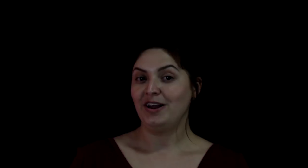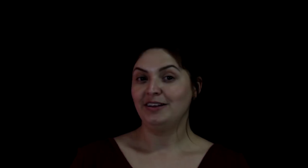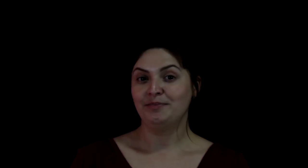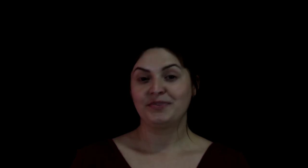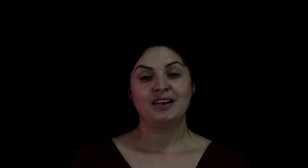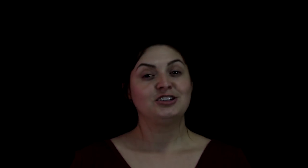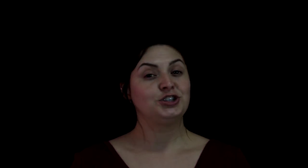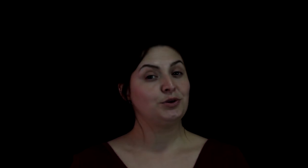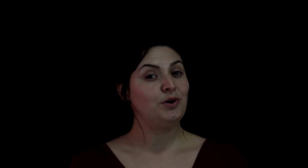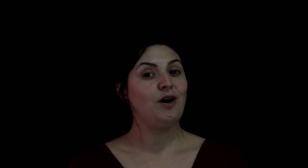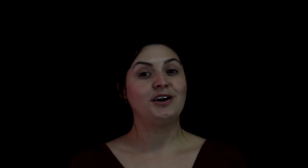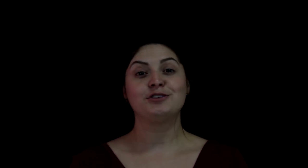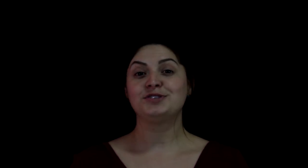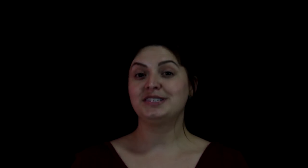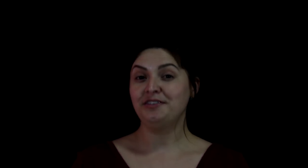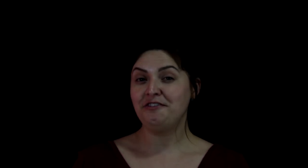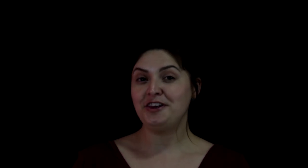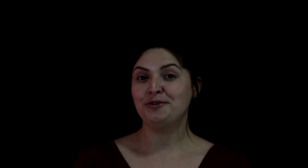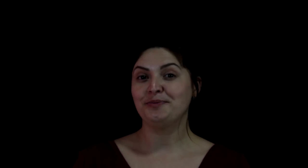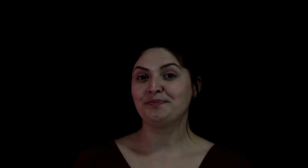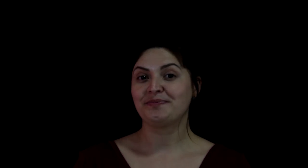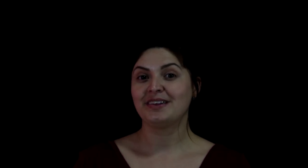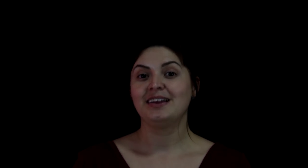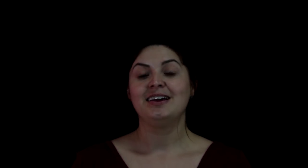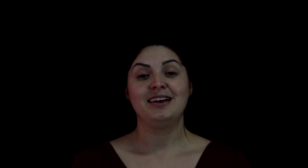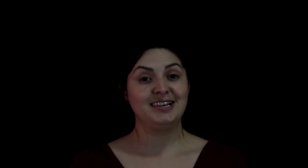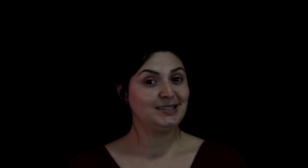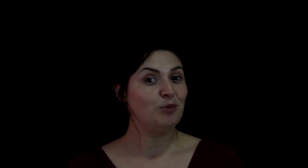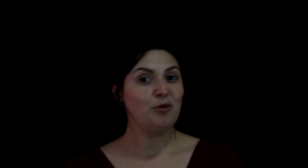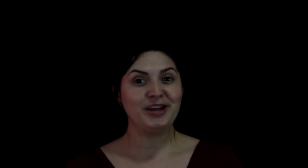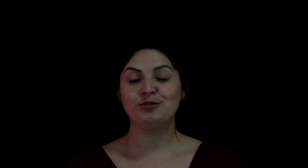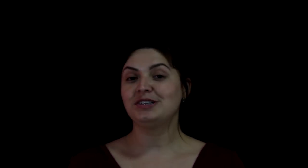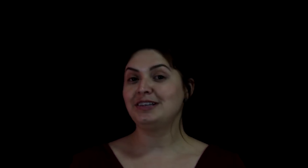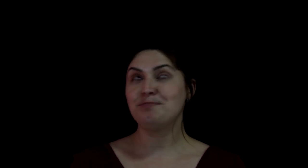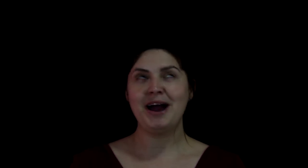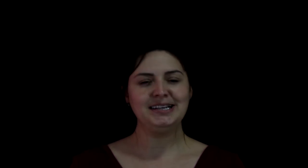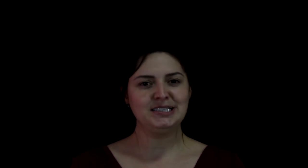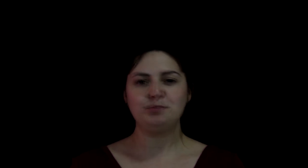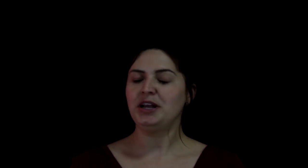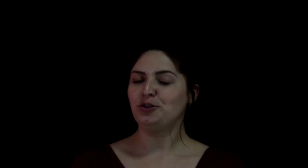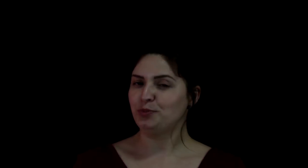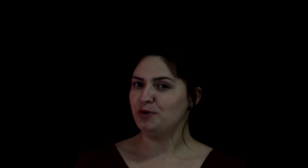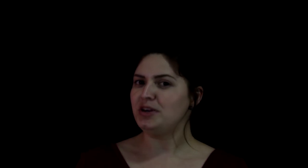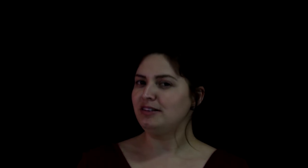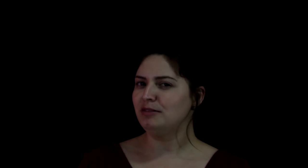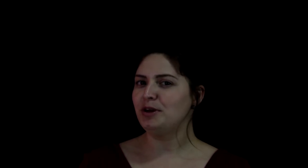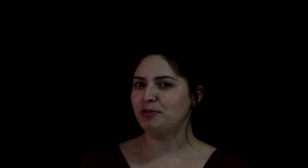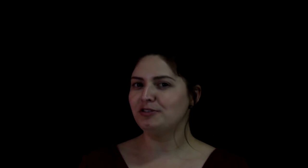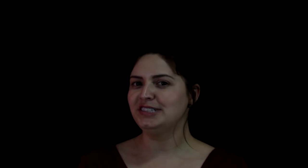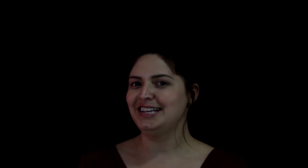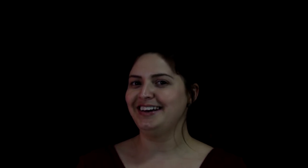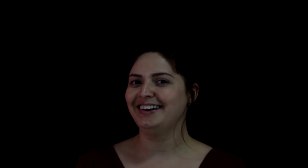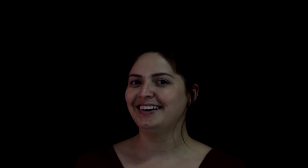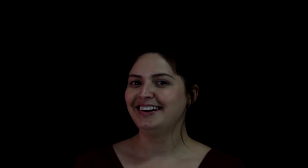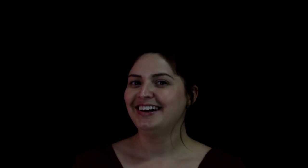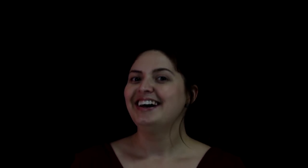Olha, chegou a hora do desafio. Esse é o momento mais esperado por mim e também por você.